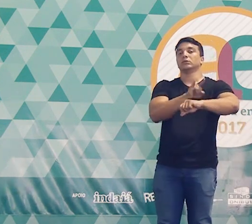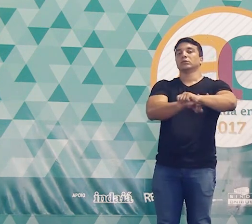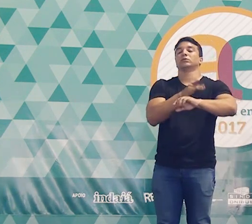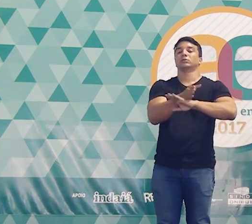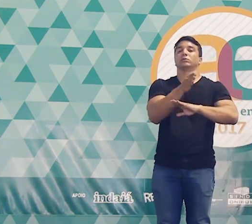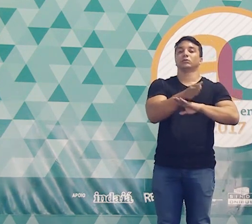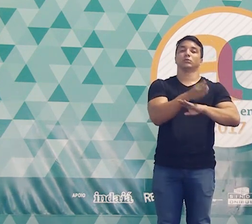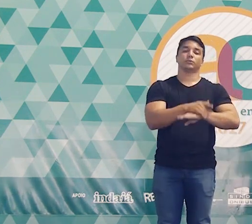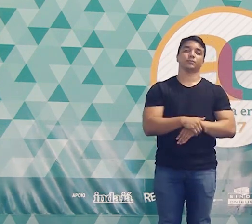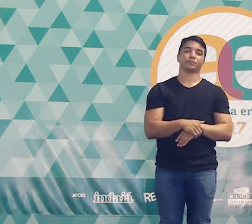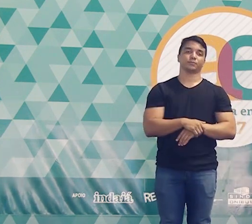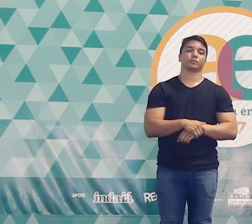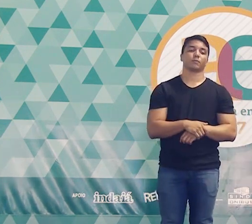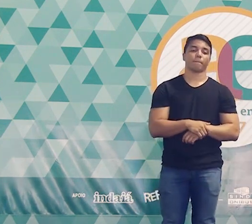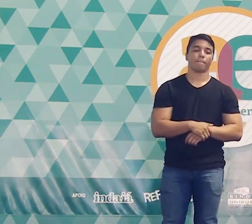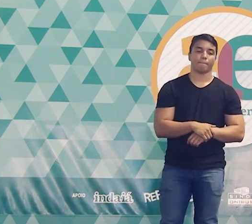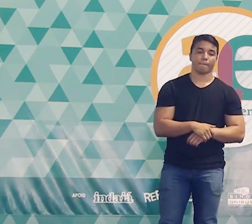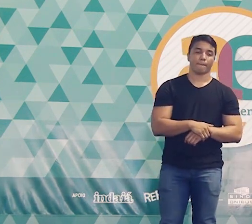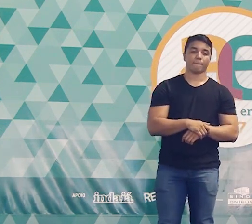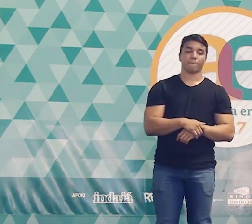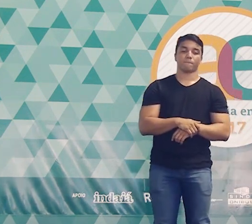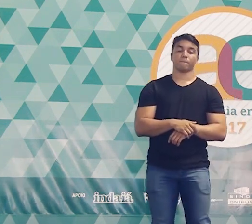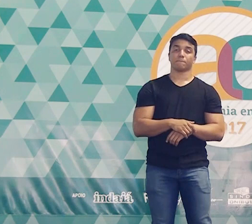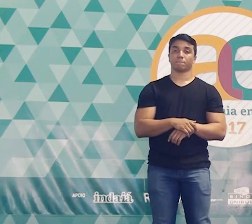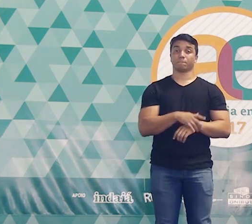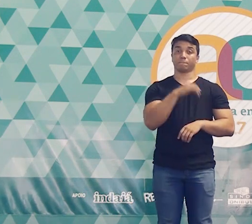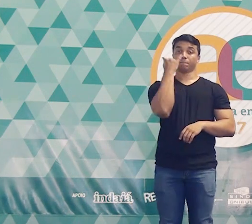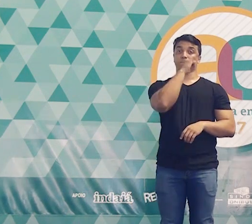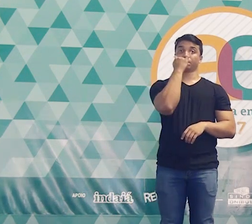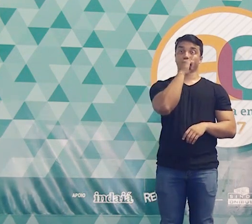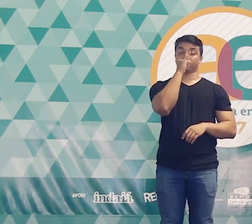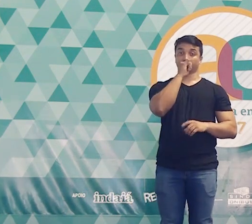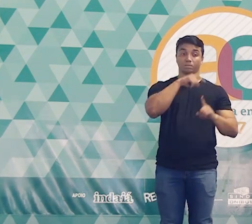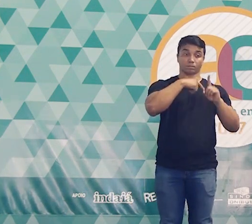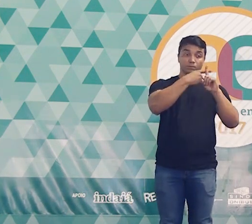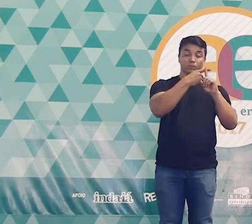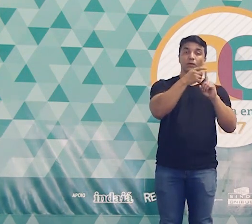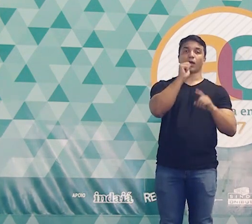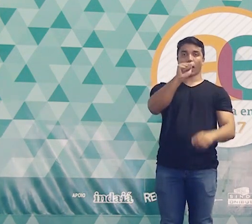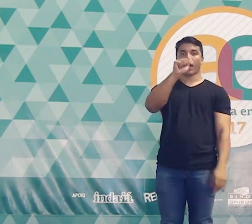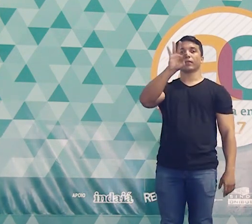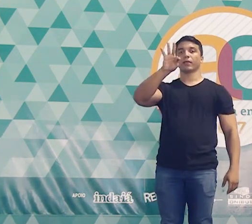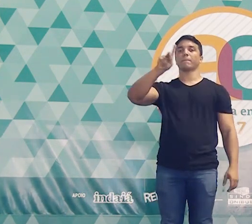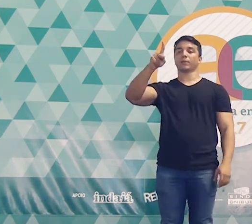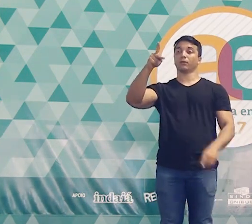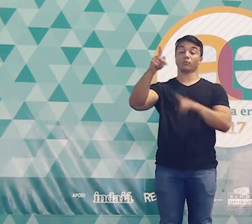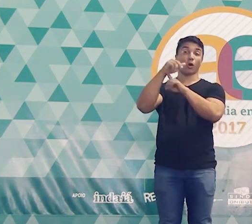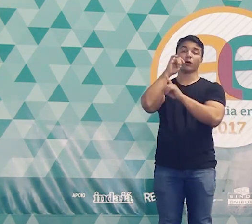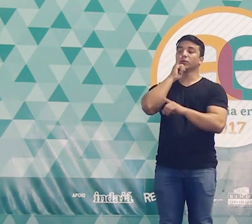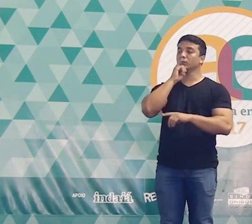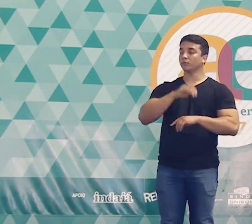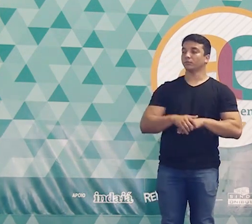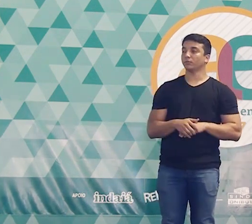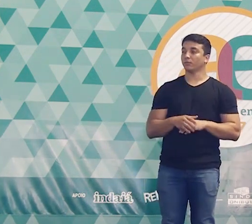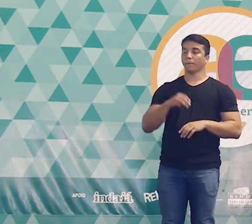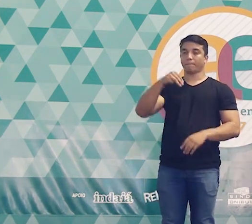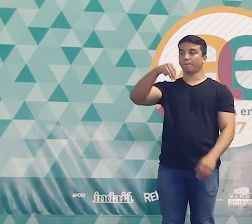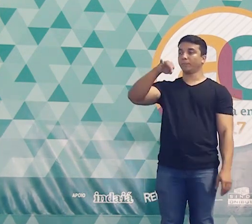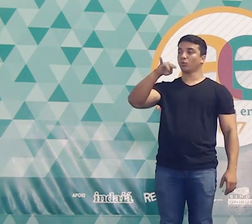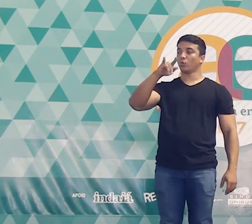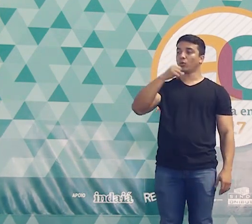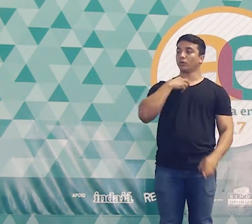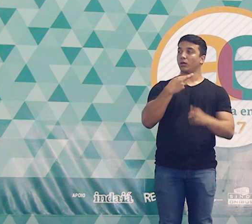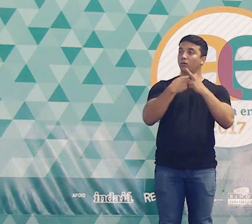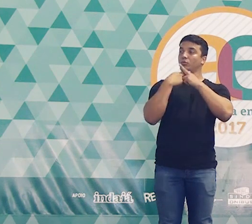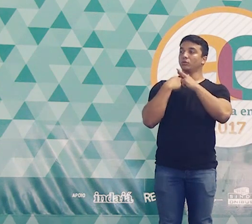xixi. A energia produzida seria o ATP? Sim. Quando a gente fala, por exemplo, que a mitocôndria é